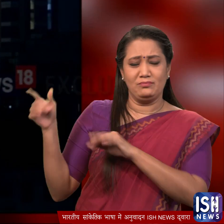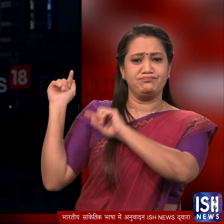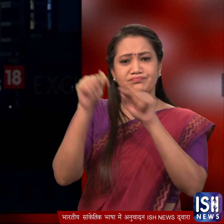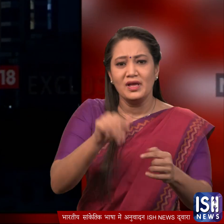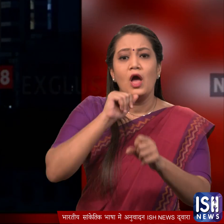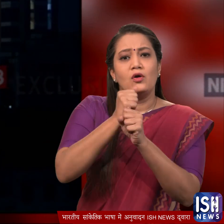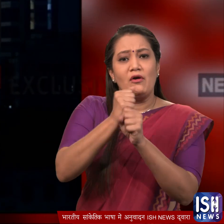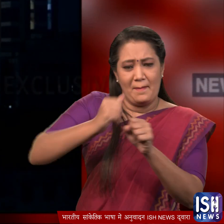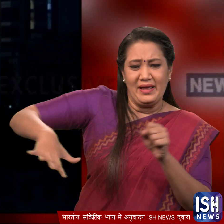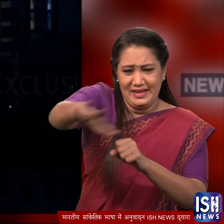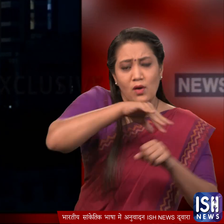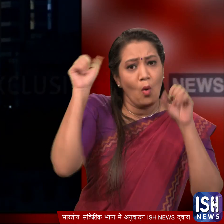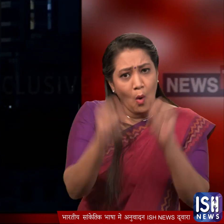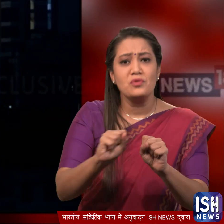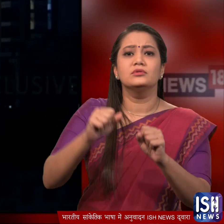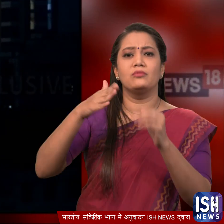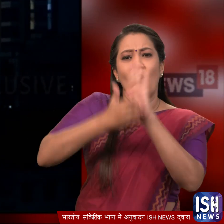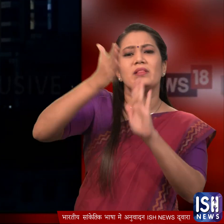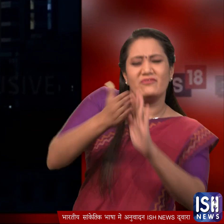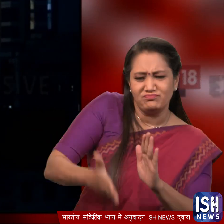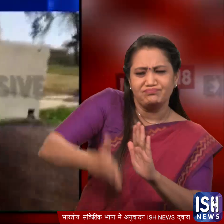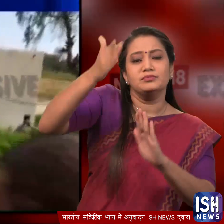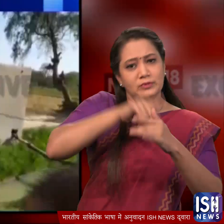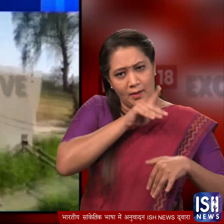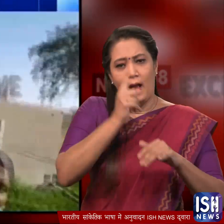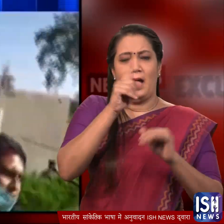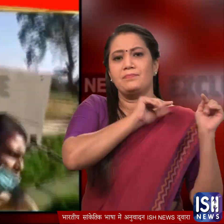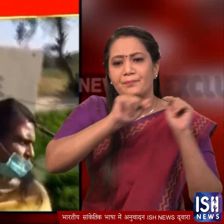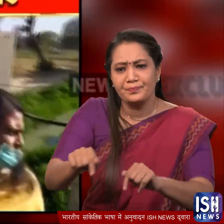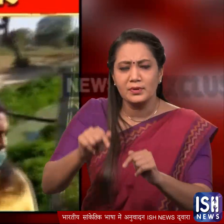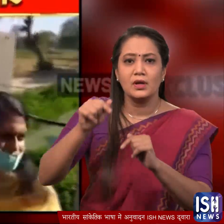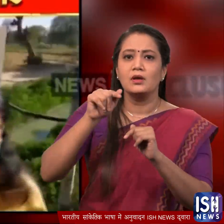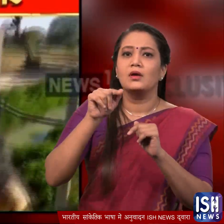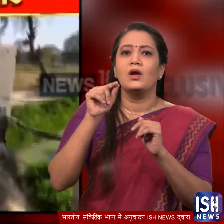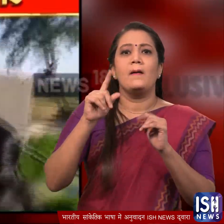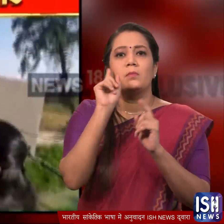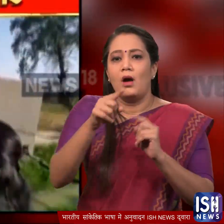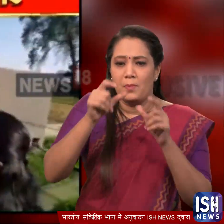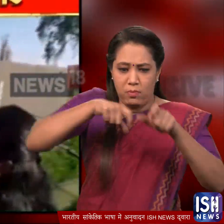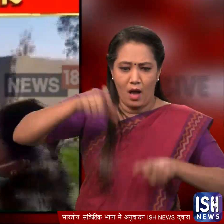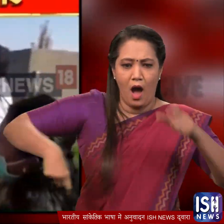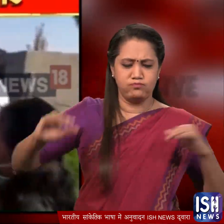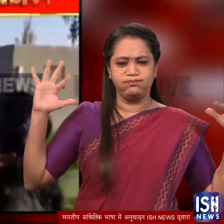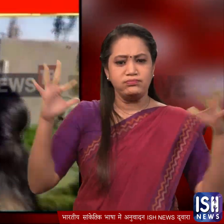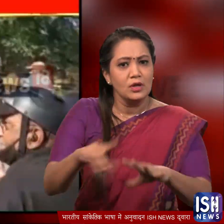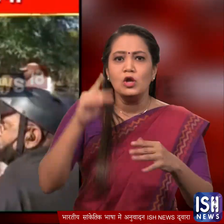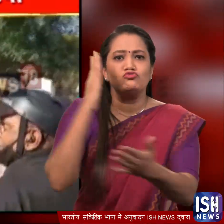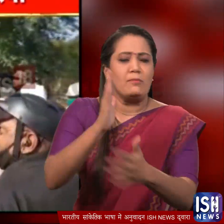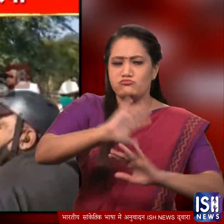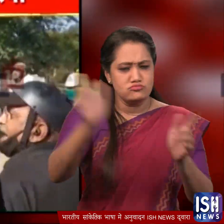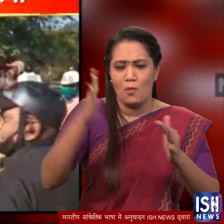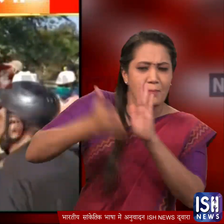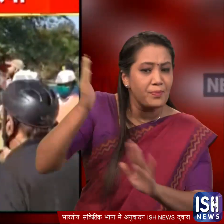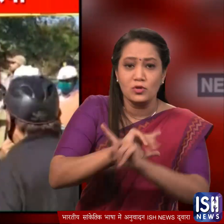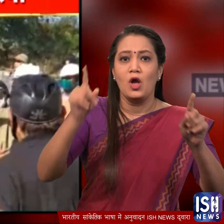सरकारी जमीन पर बनाई गई एक दीवार को तोड़ने वहां पहुंची थी, लेकिन वहां उन्हें कई लोगों ने घेर लिया और उन्हें कार्रवाई करने से रोकने